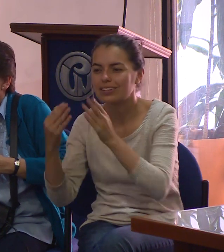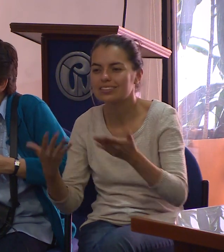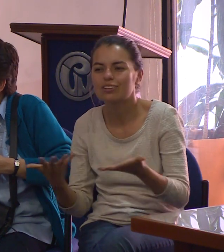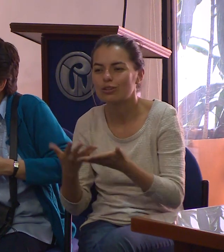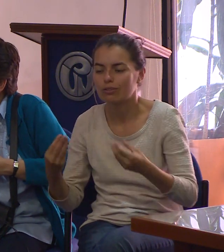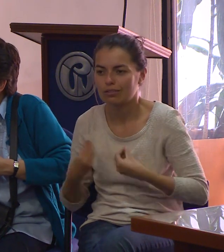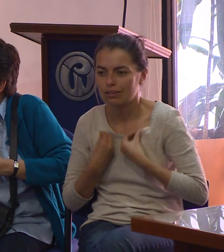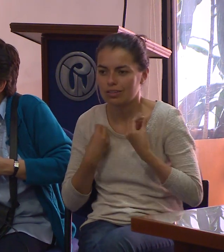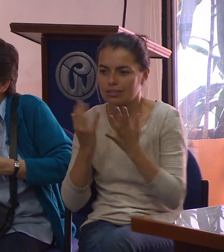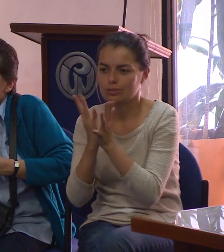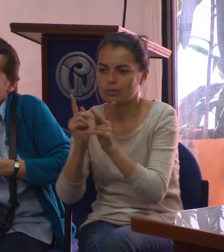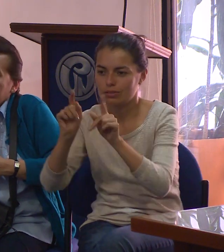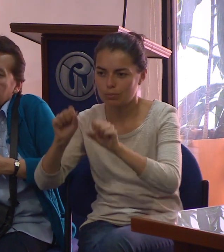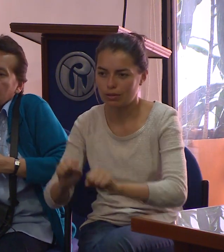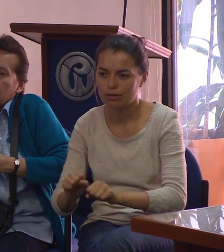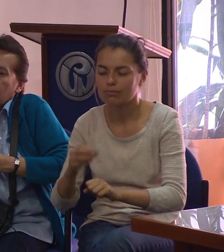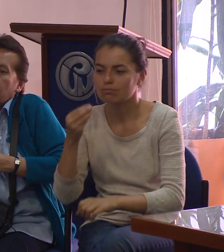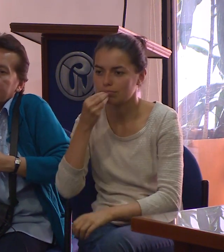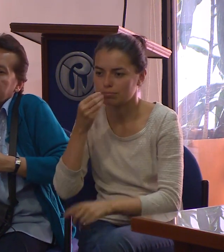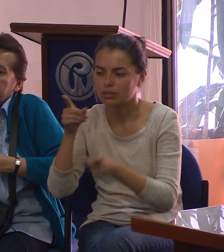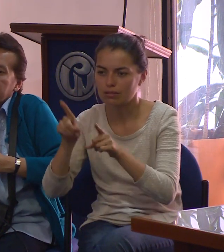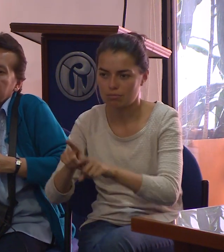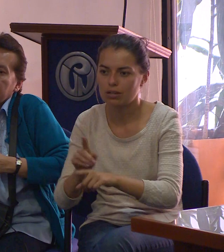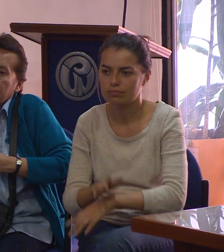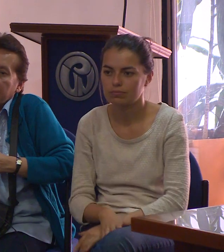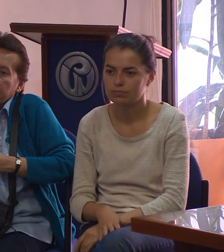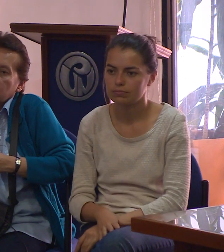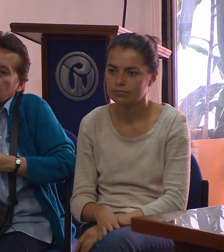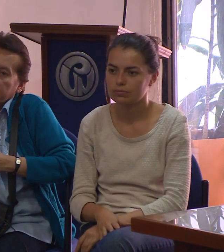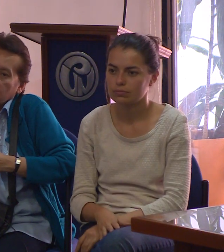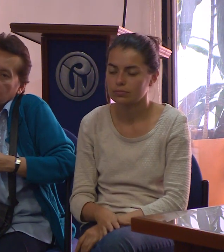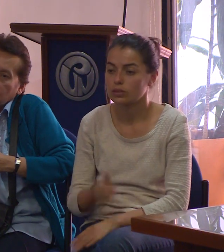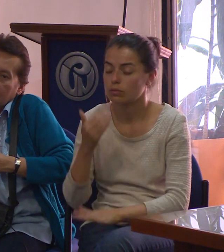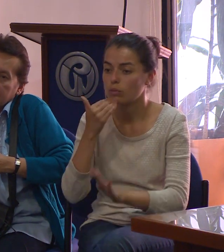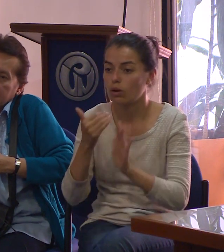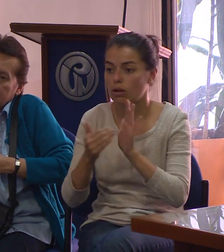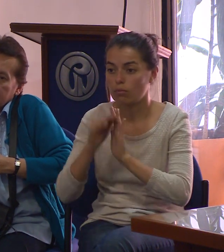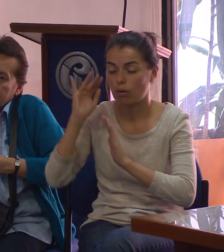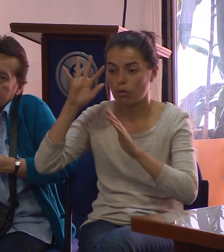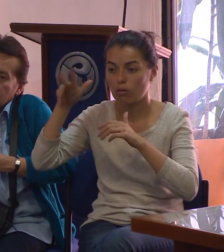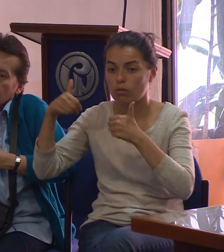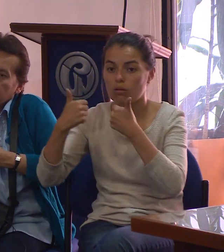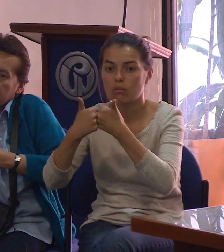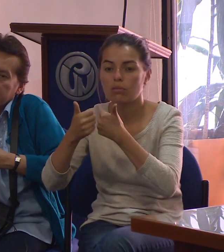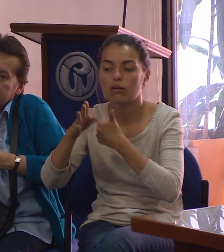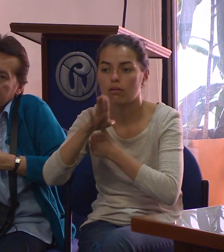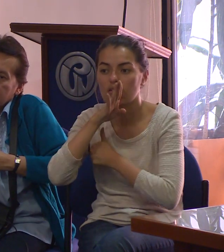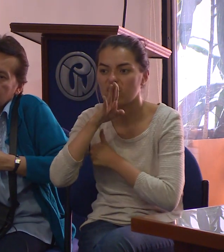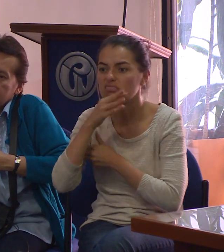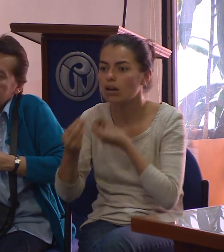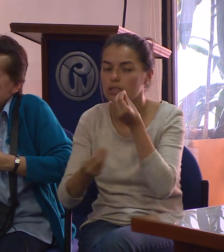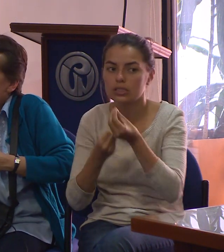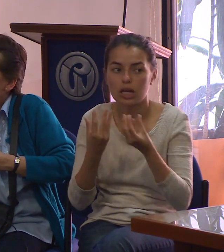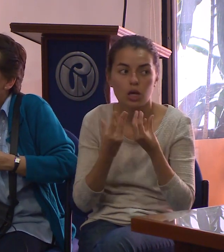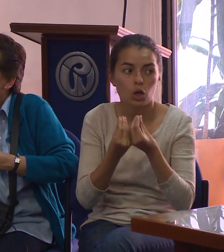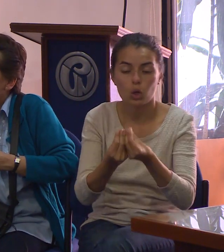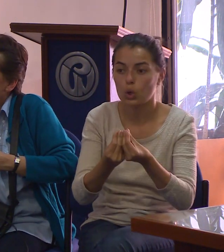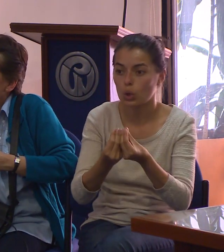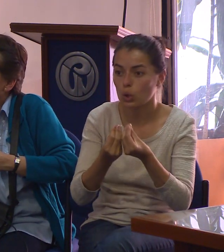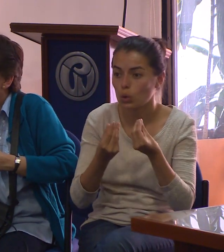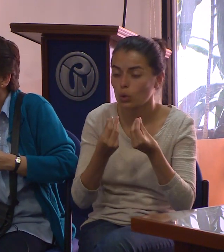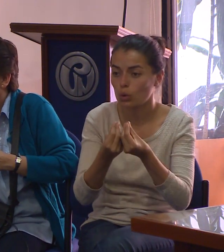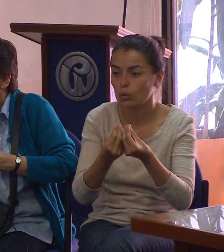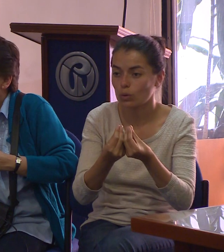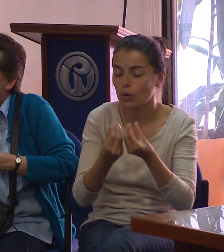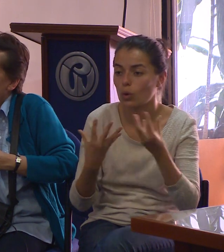y alimentación, ¿sí? Como para entender que, a ver, los convenios no los hacen los grupos de investigación, ahora